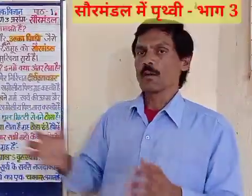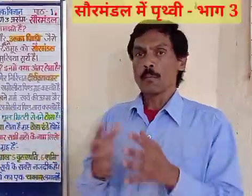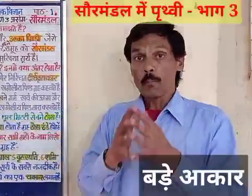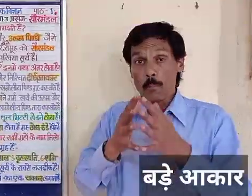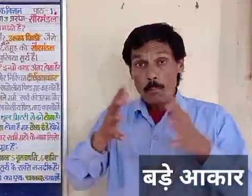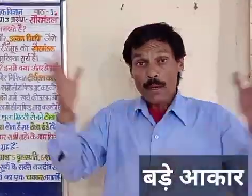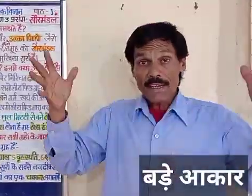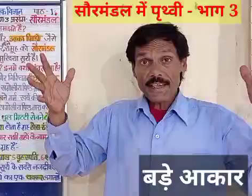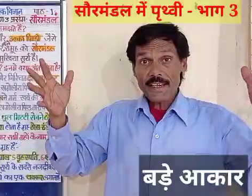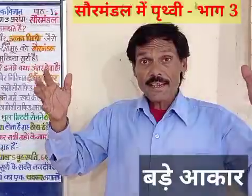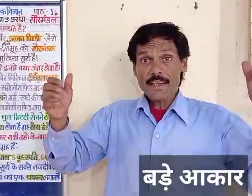बड़े